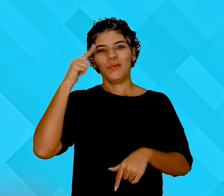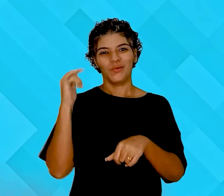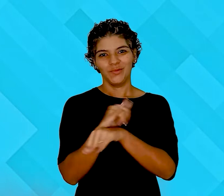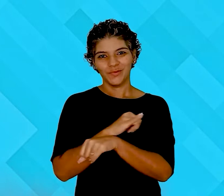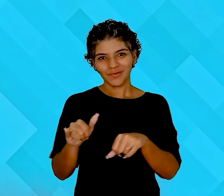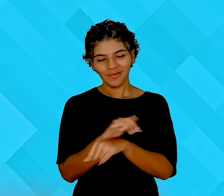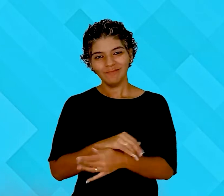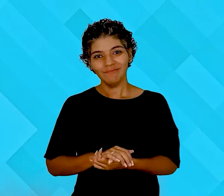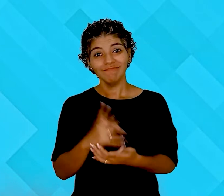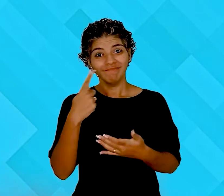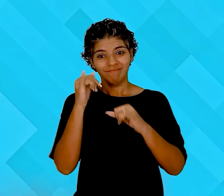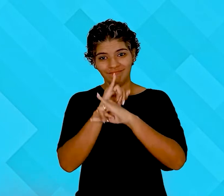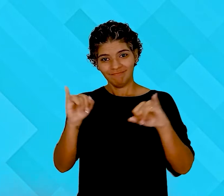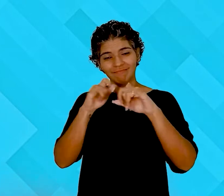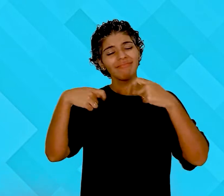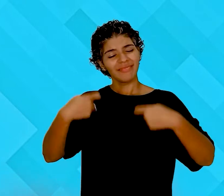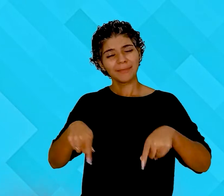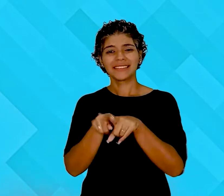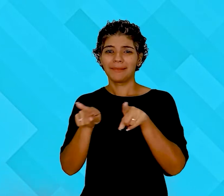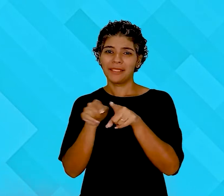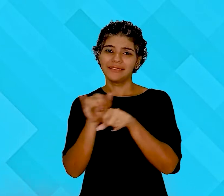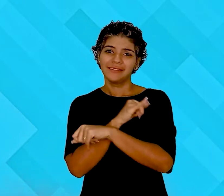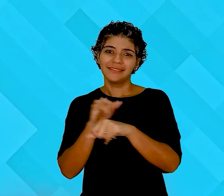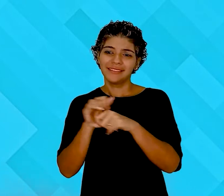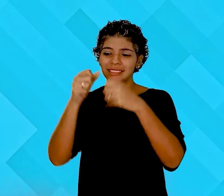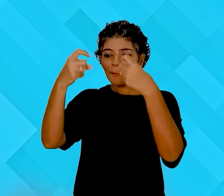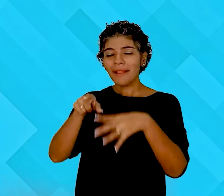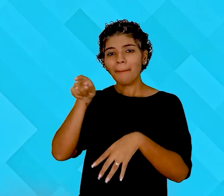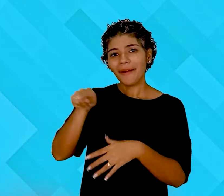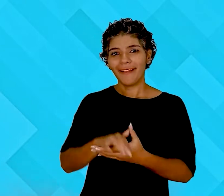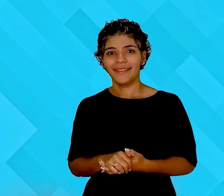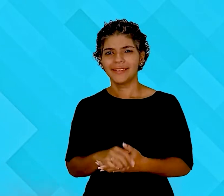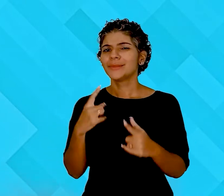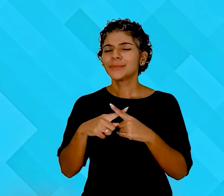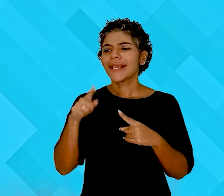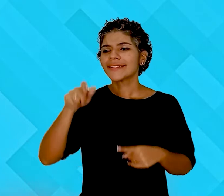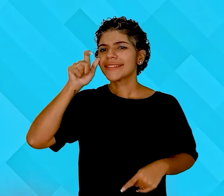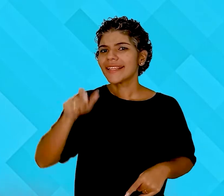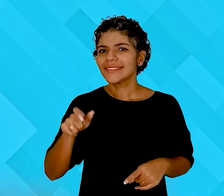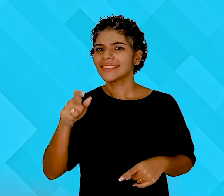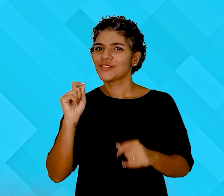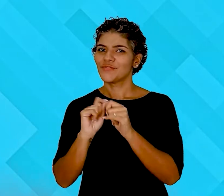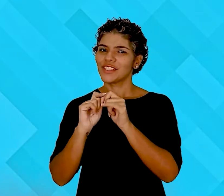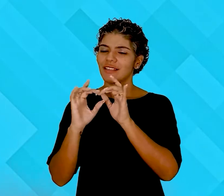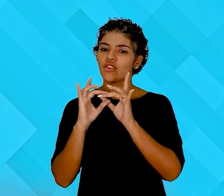para ela existir essa conexão. E sair de uma fala antiga de eu te ofereço